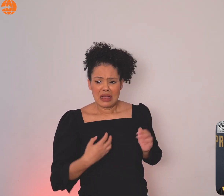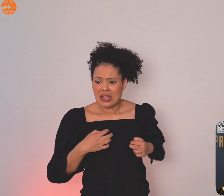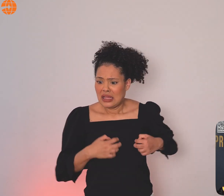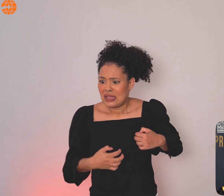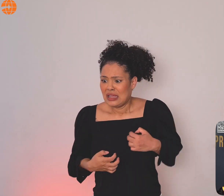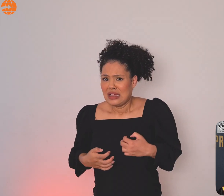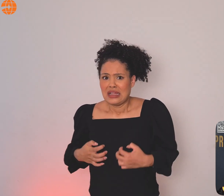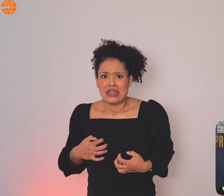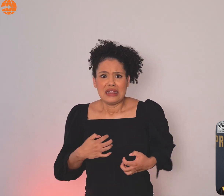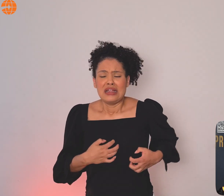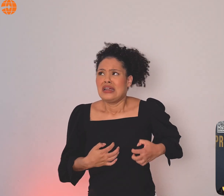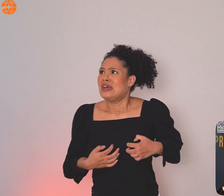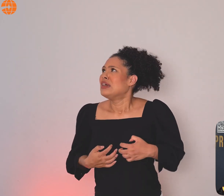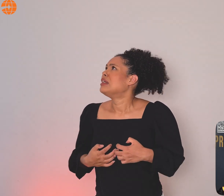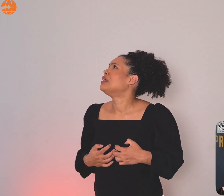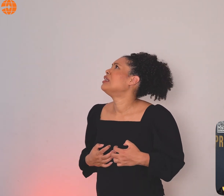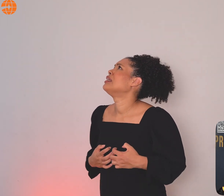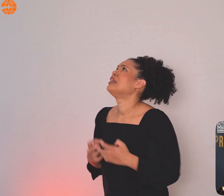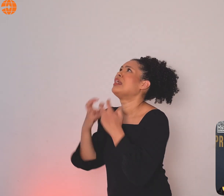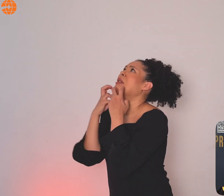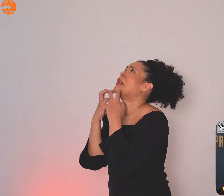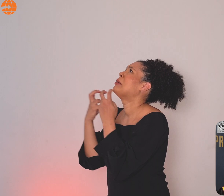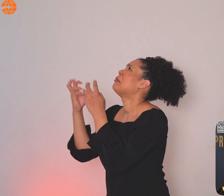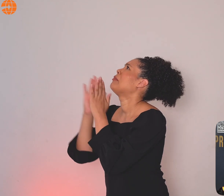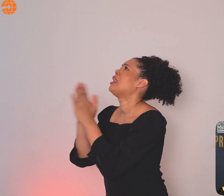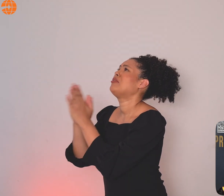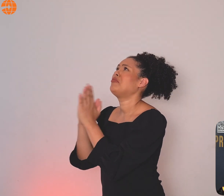aterrorizados, clamaram ao Senhor.